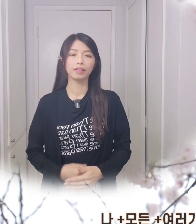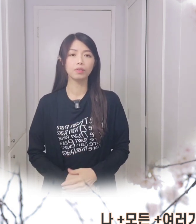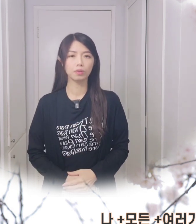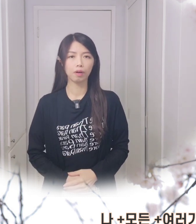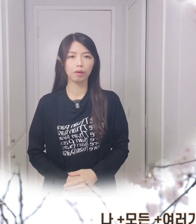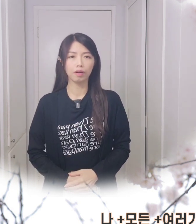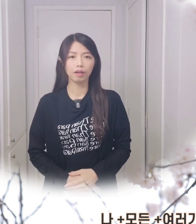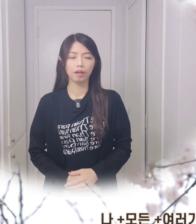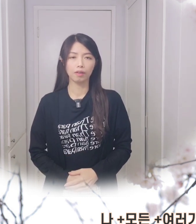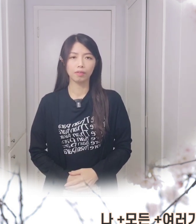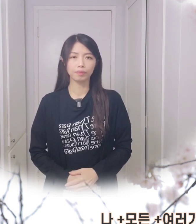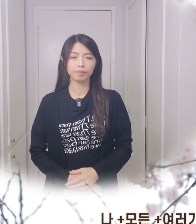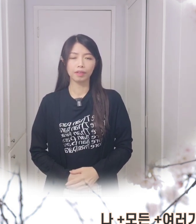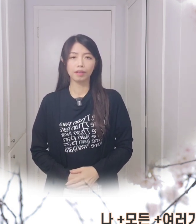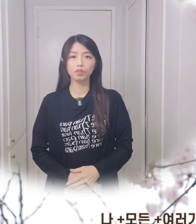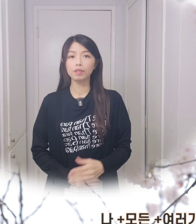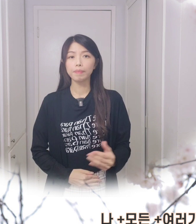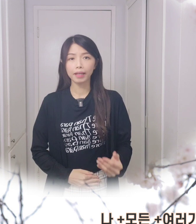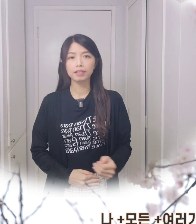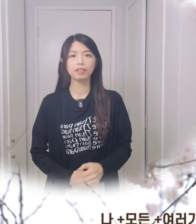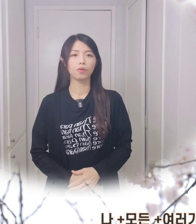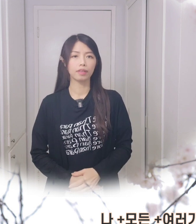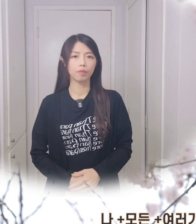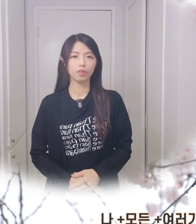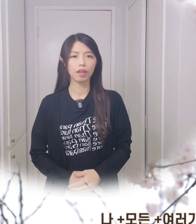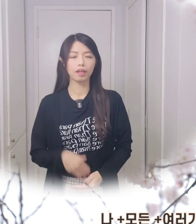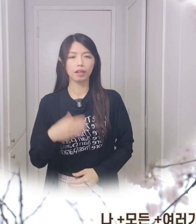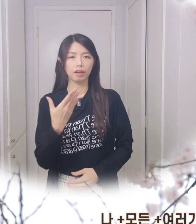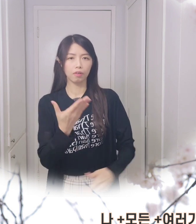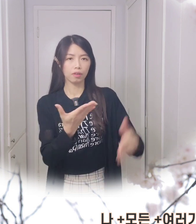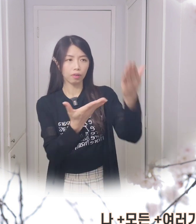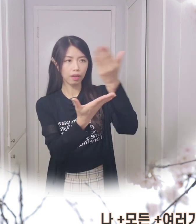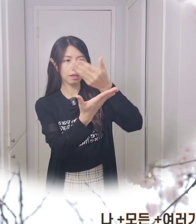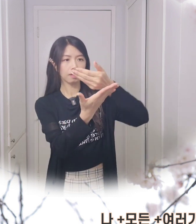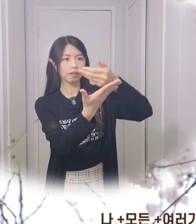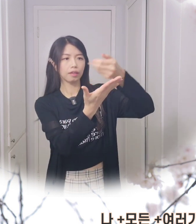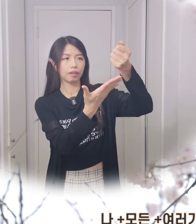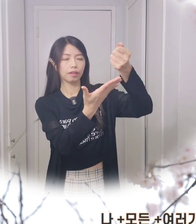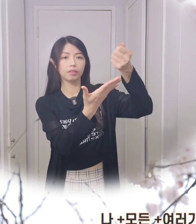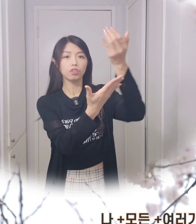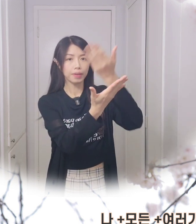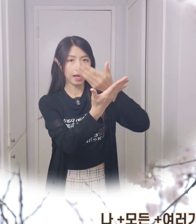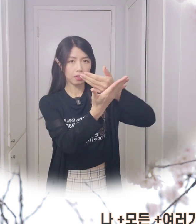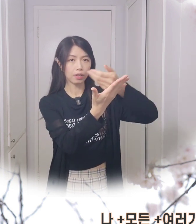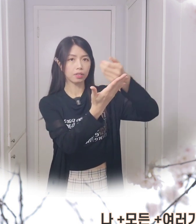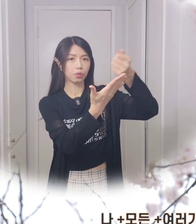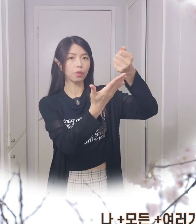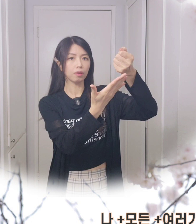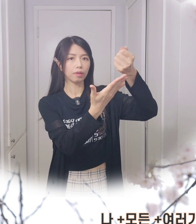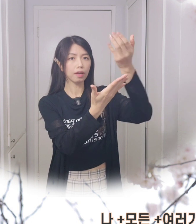받으소서 주님이 받으시는 거기 때문에 이렇게 주님이